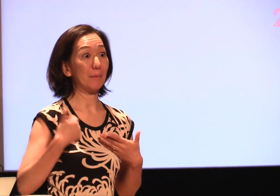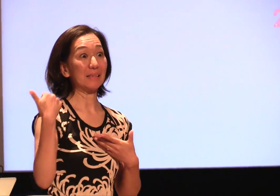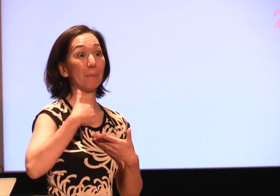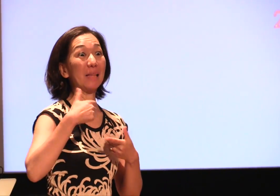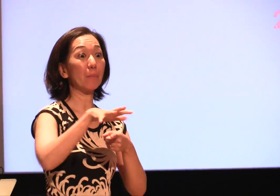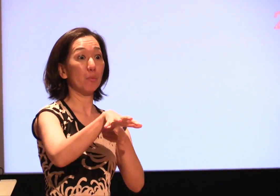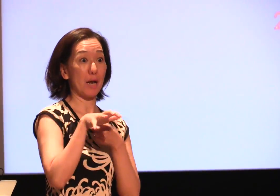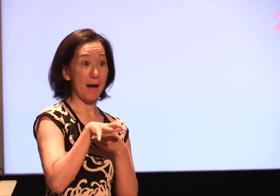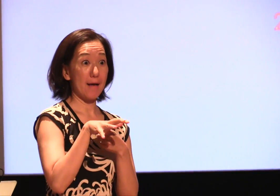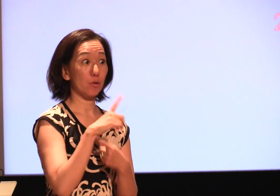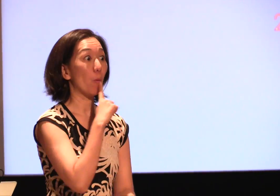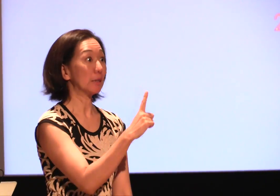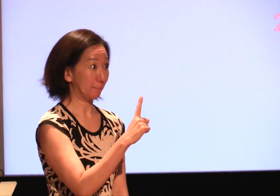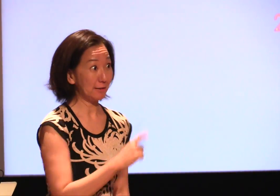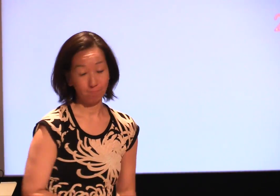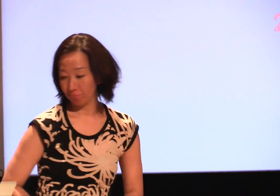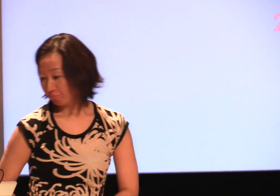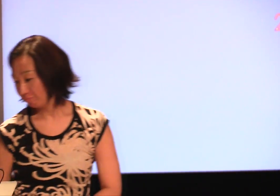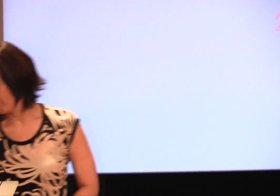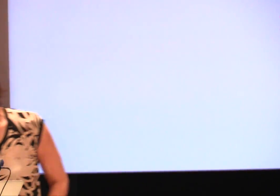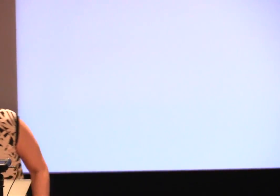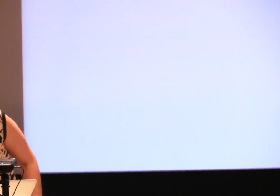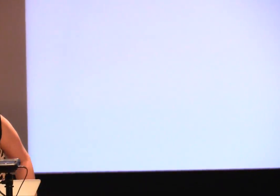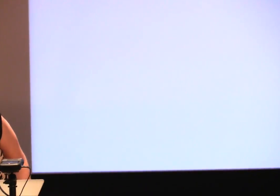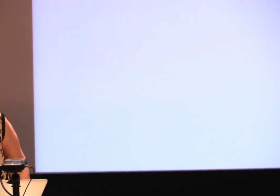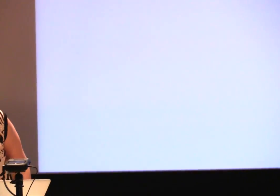ご紹介いただきました南村千里と申します。